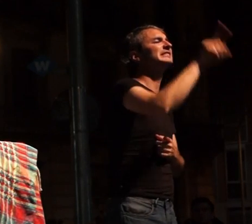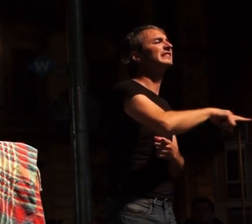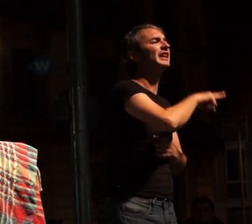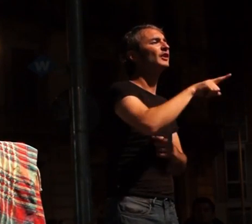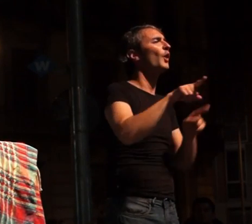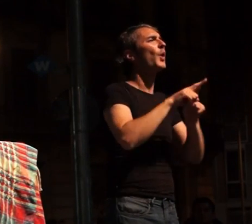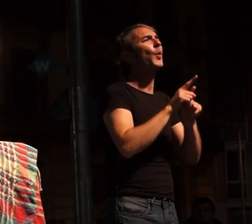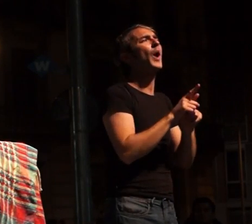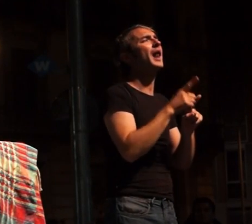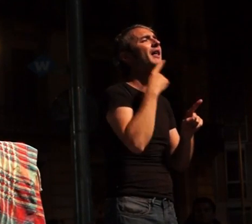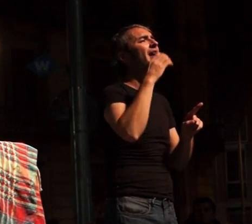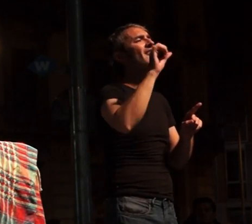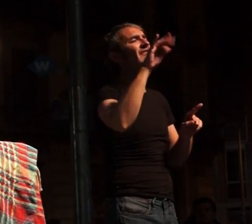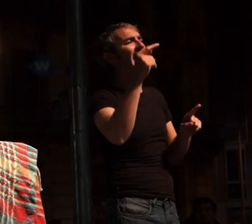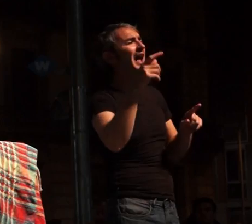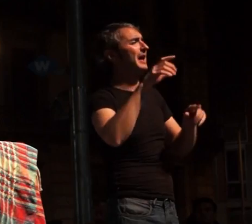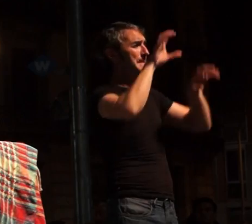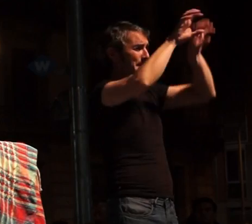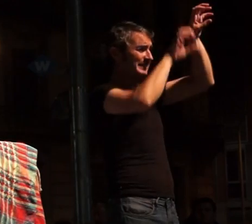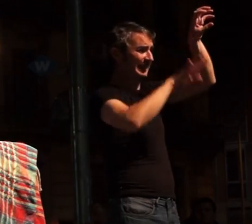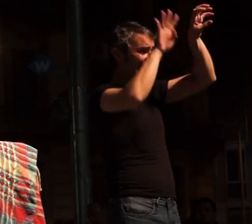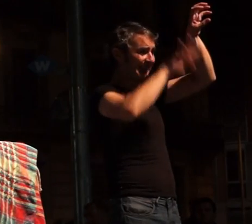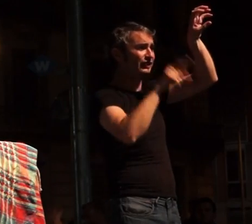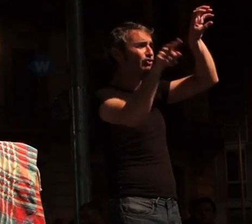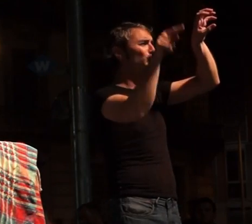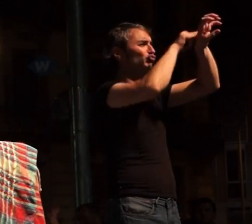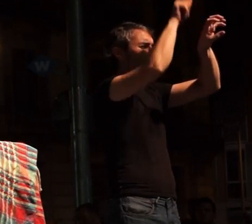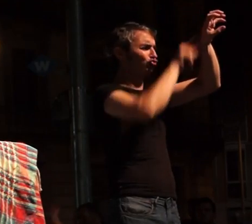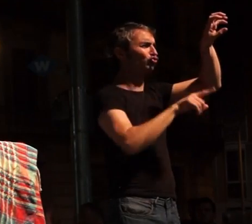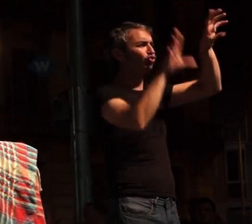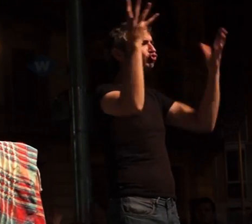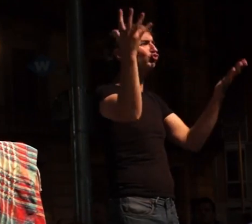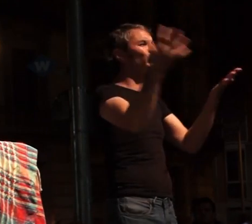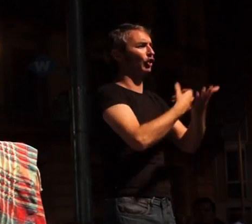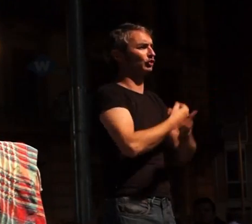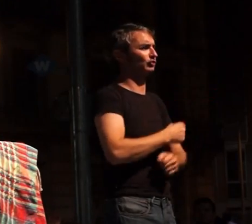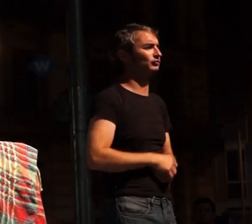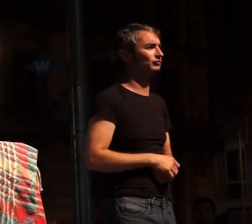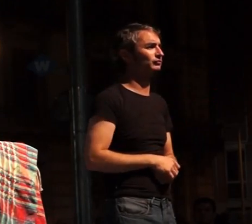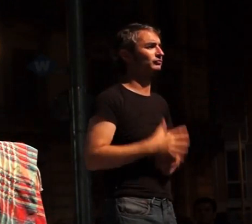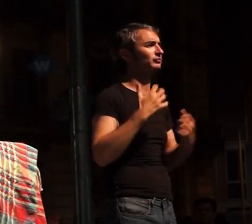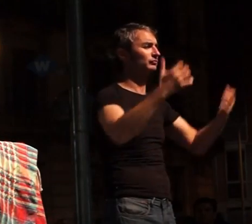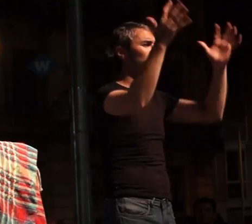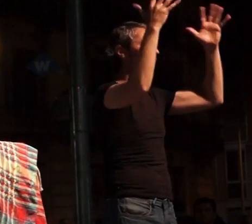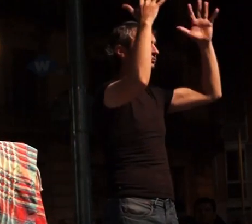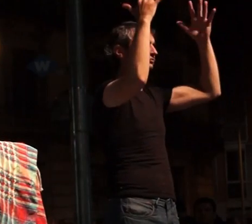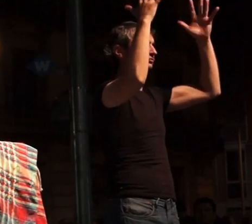Guardamar, de Fraga a Mahó, porque somos países catalanes.